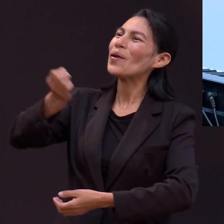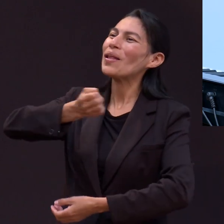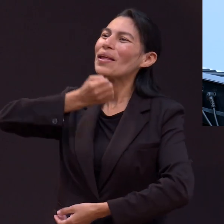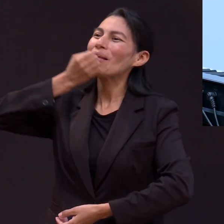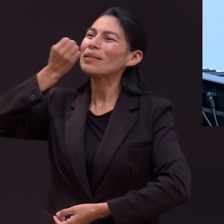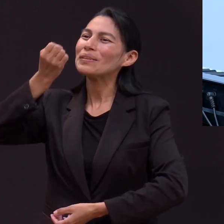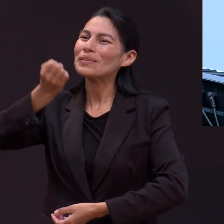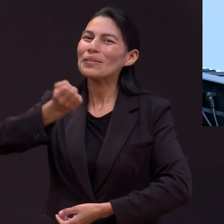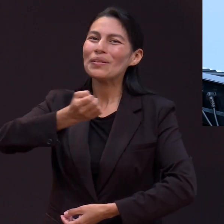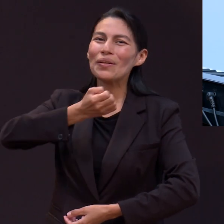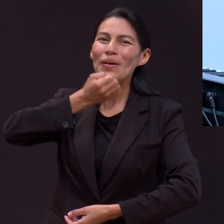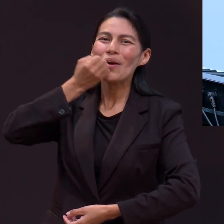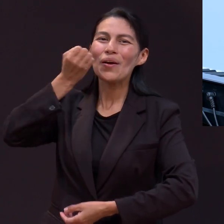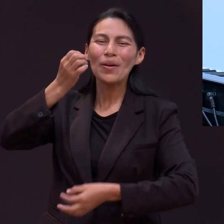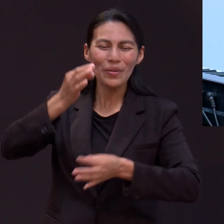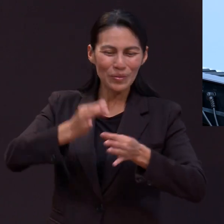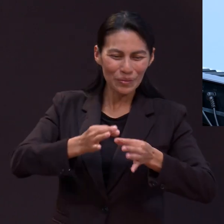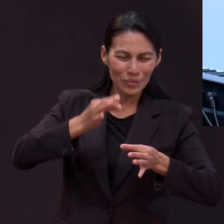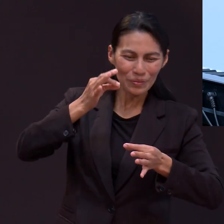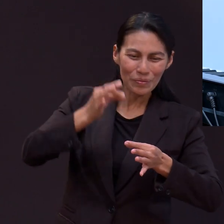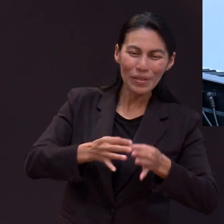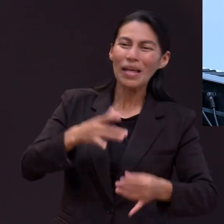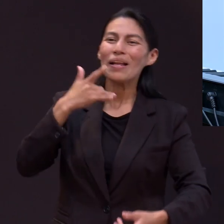guerrera de oración